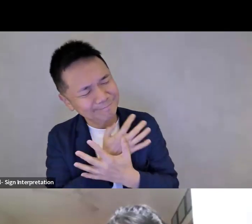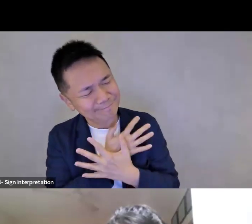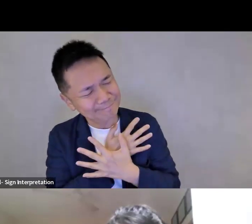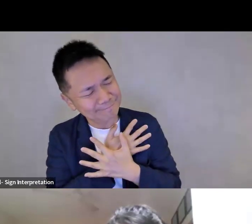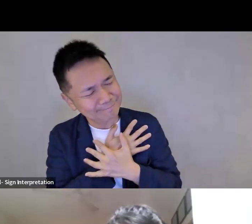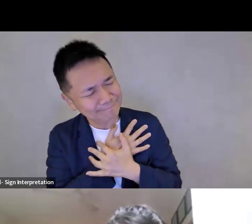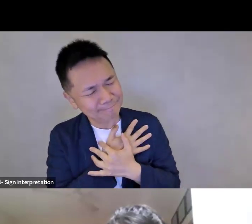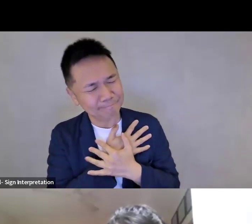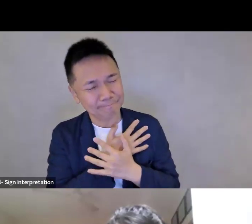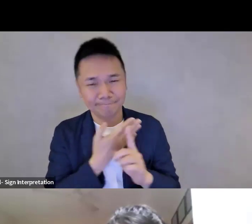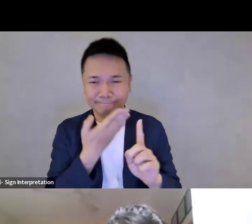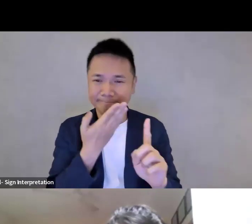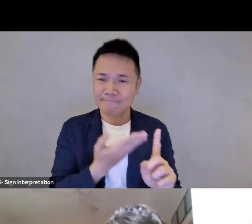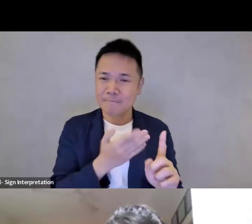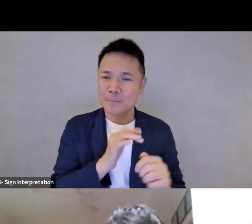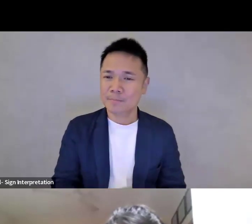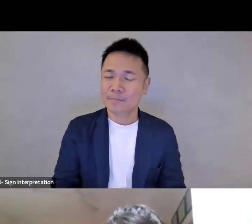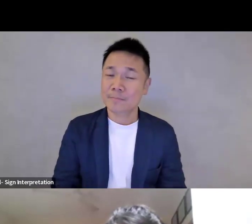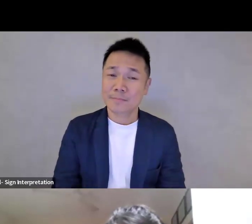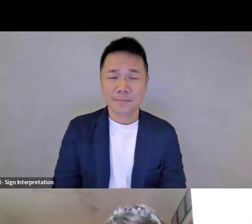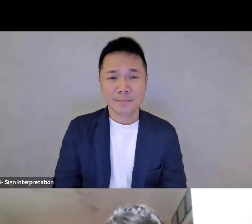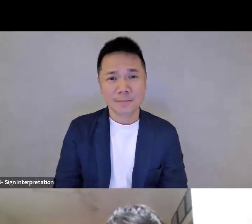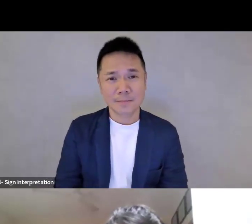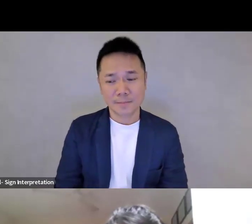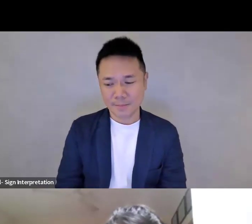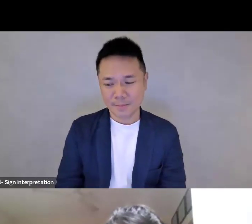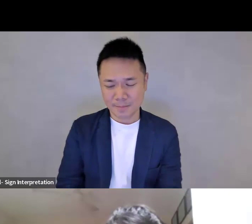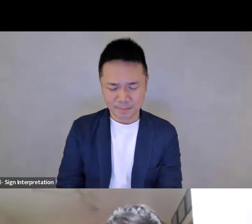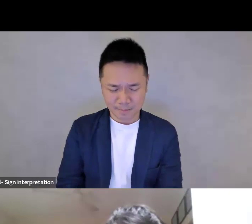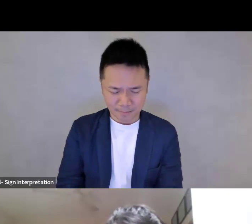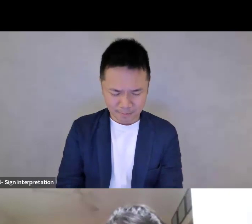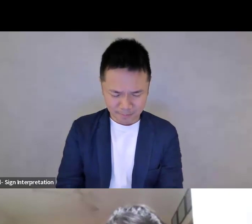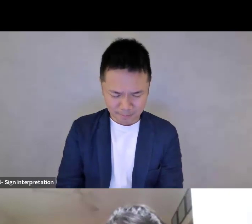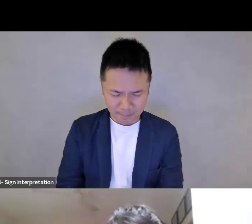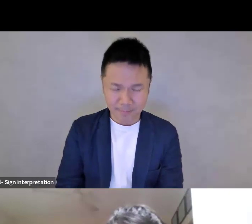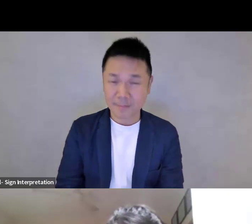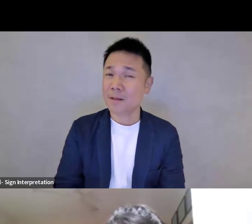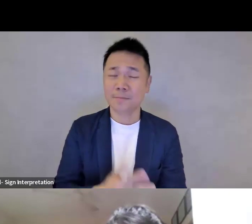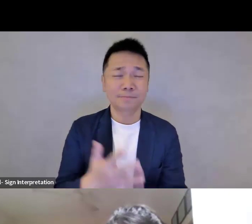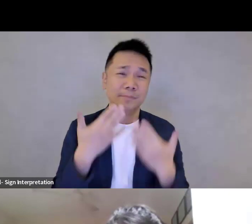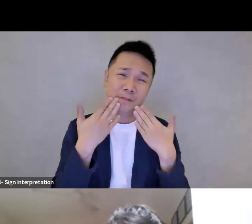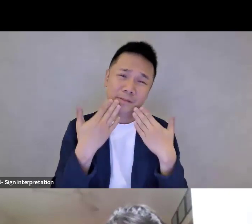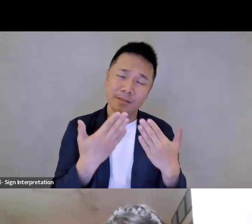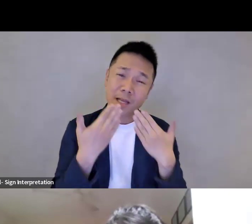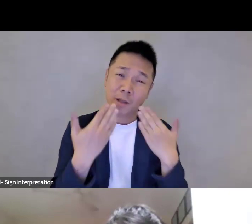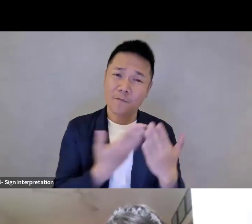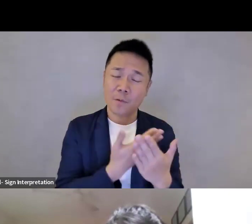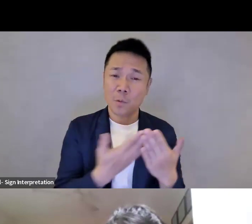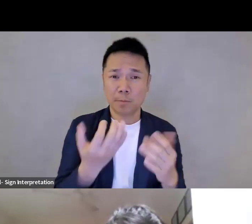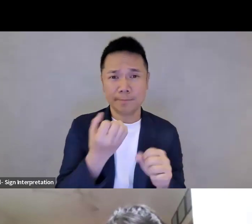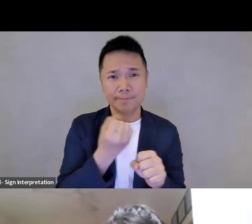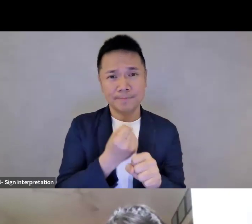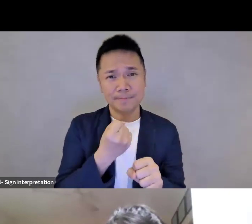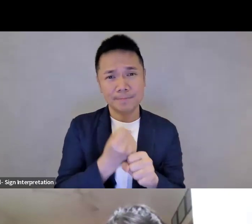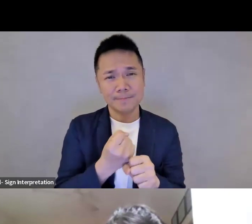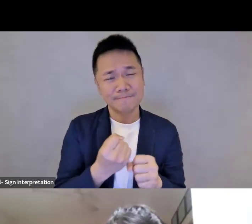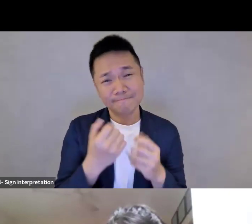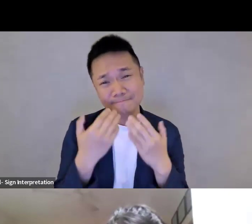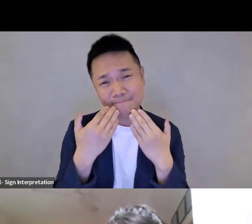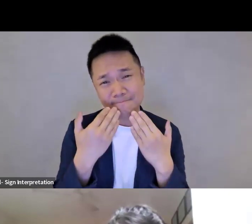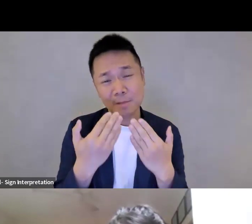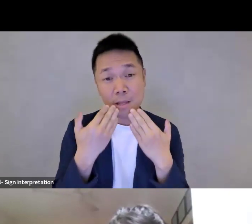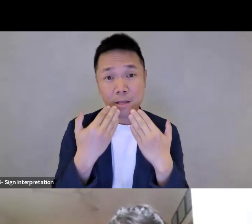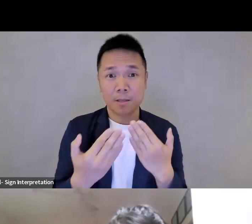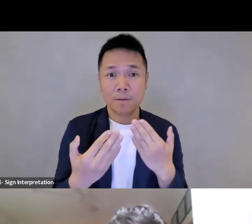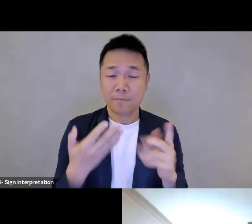作，我们会非常的想念你，会非常的想念你，并且会永